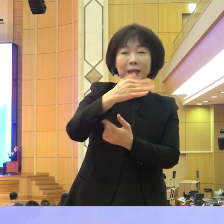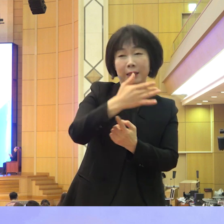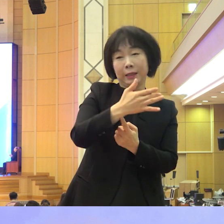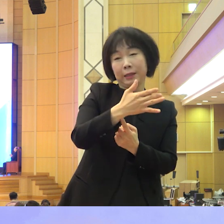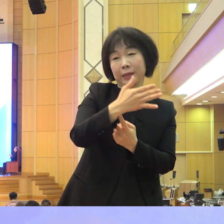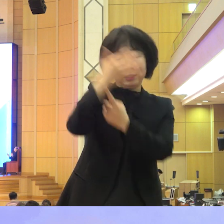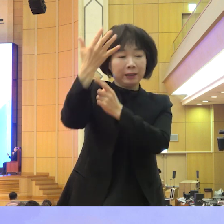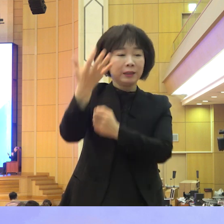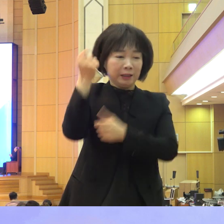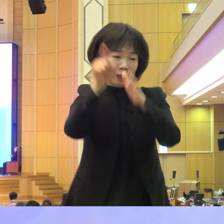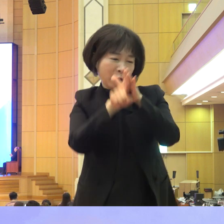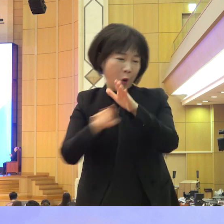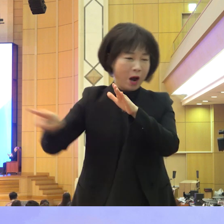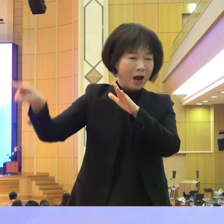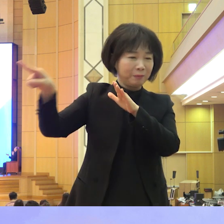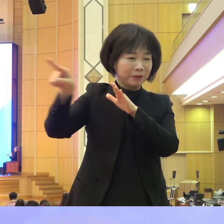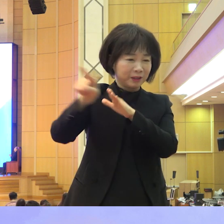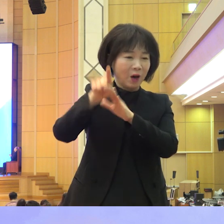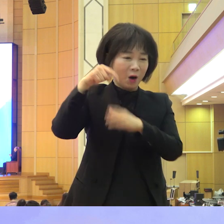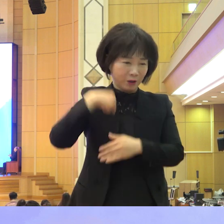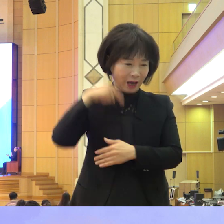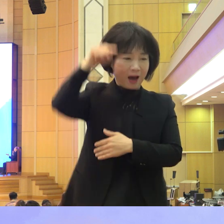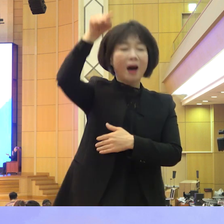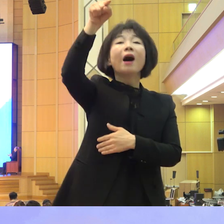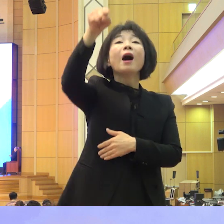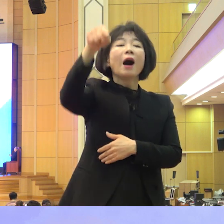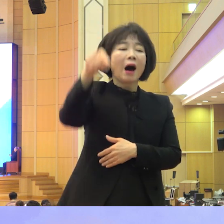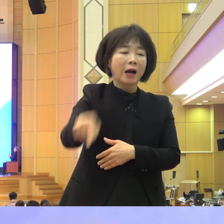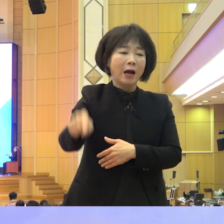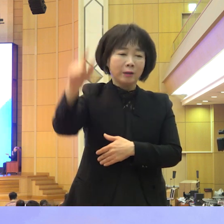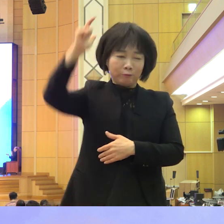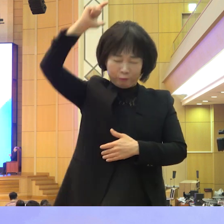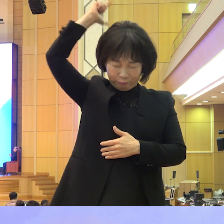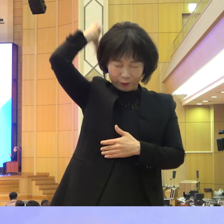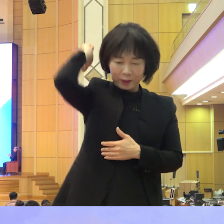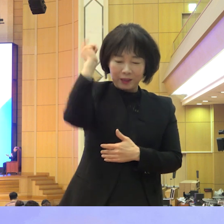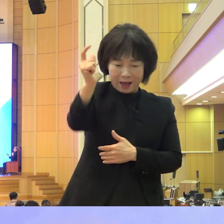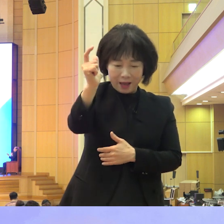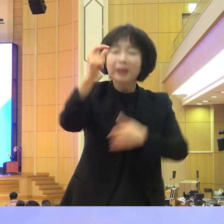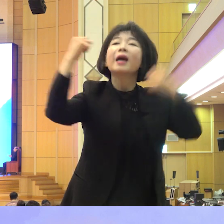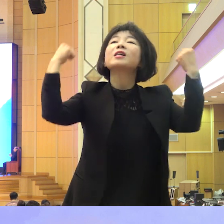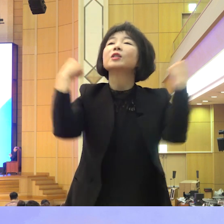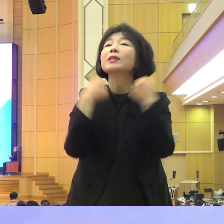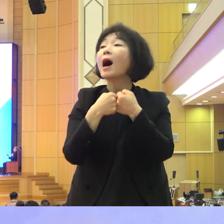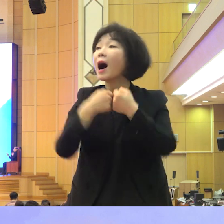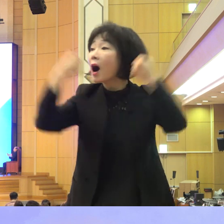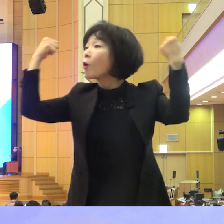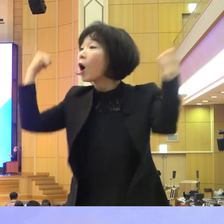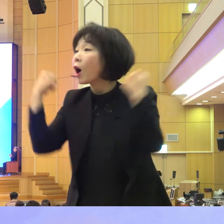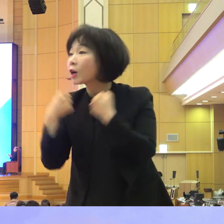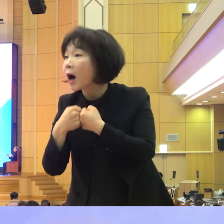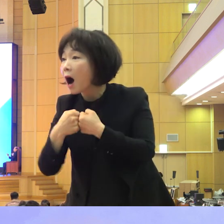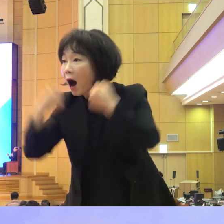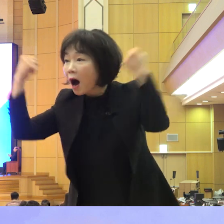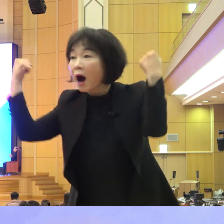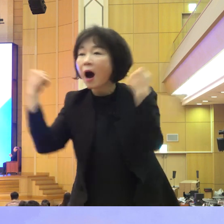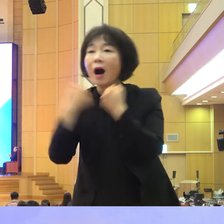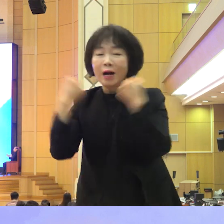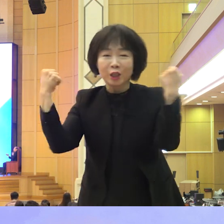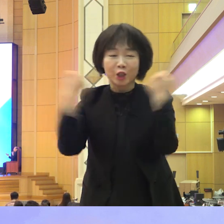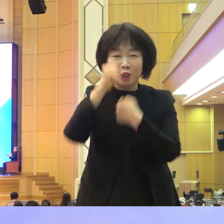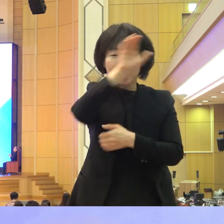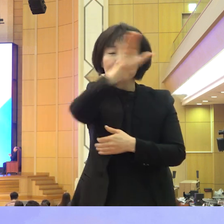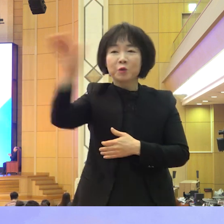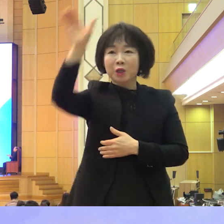일어나. 기들고 앞서 나가 굳세게. 십자가